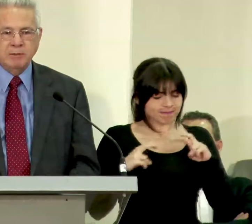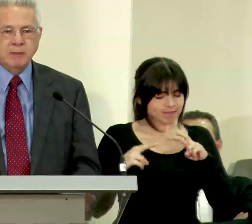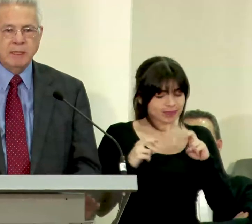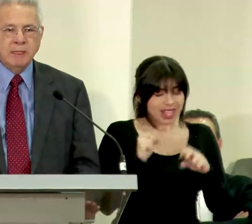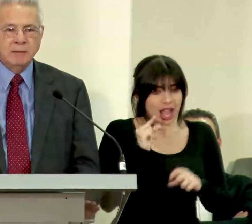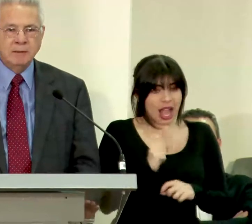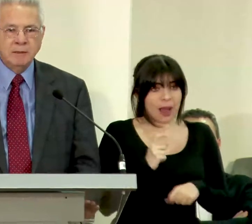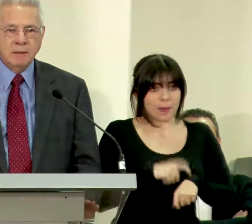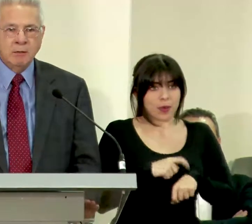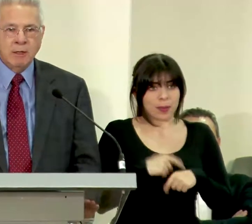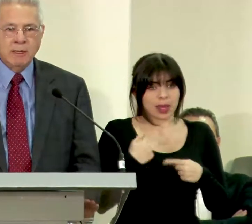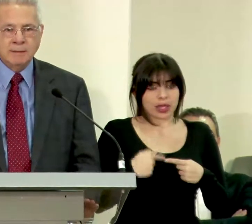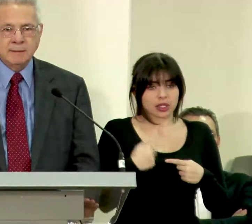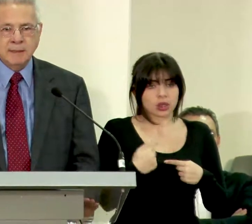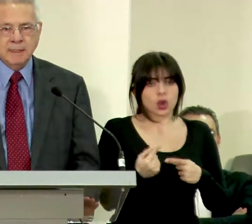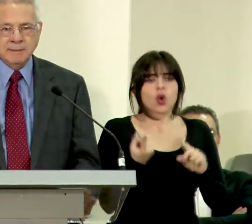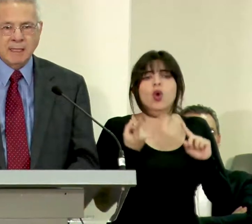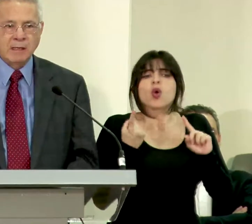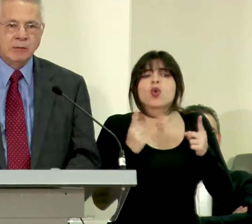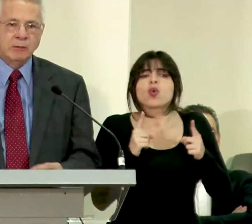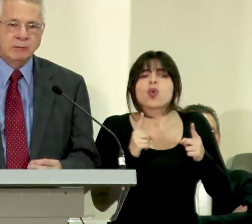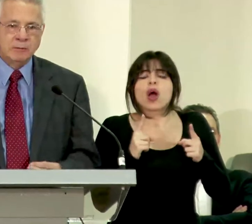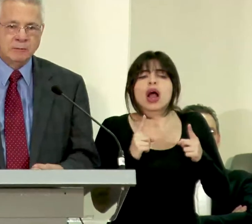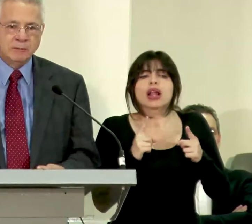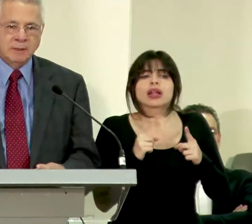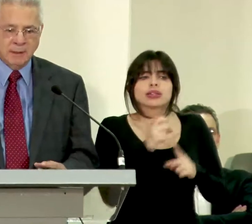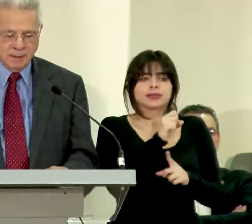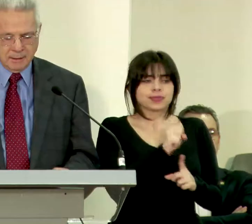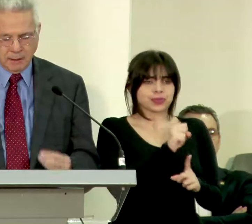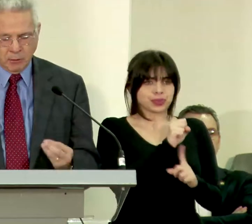cada oportunidad cuál es el estado